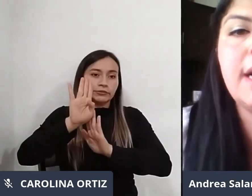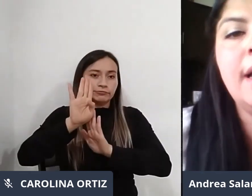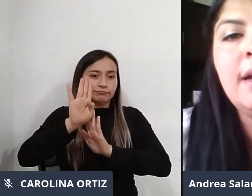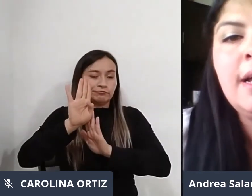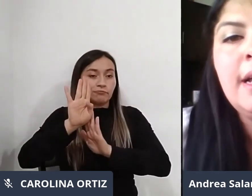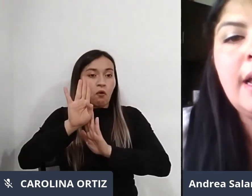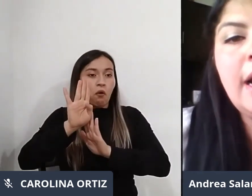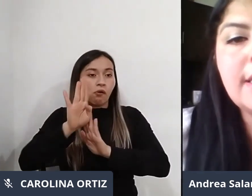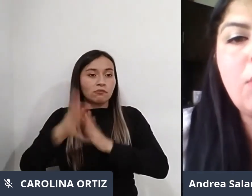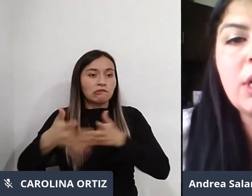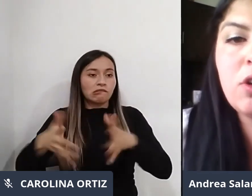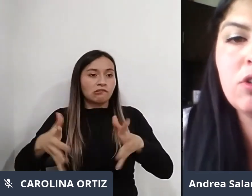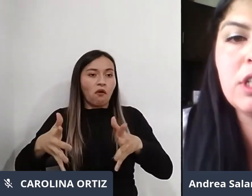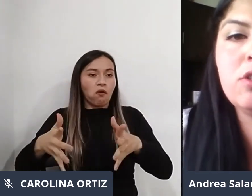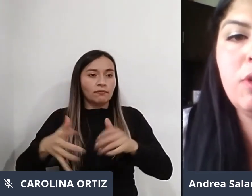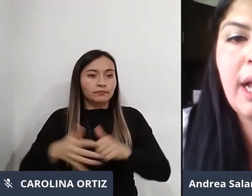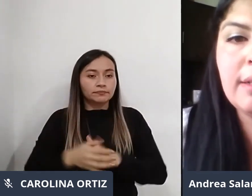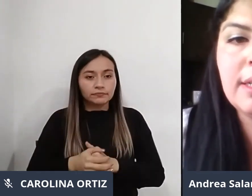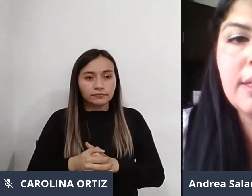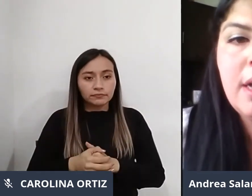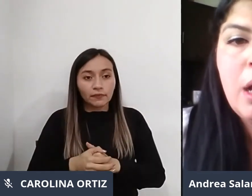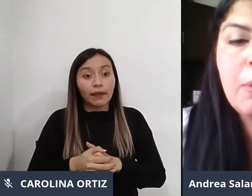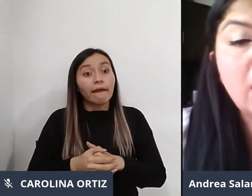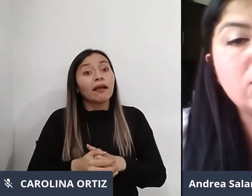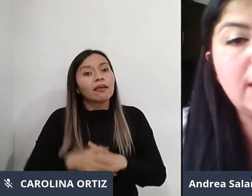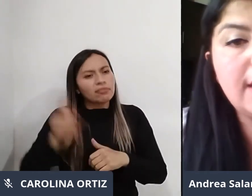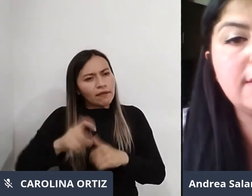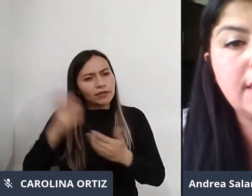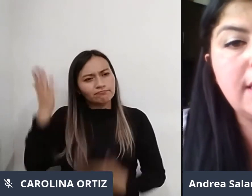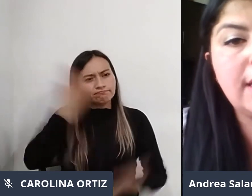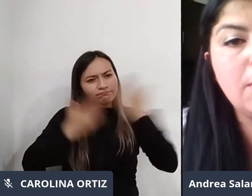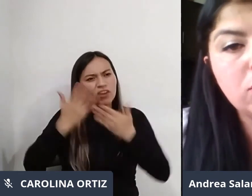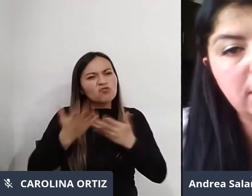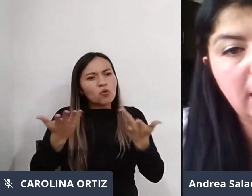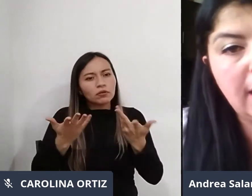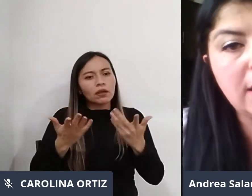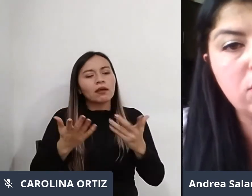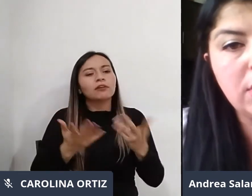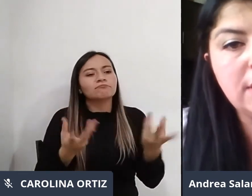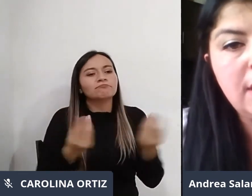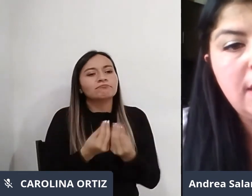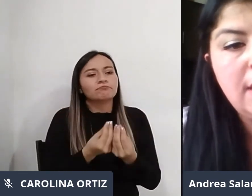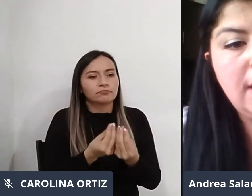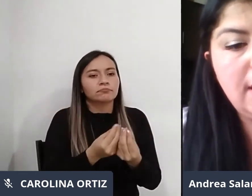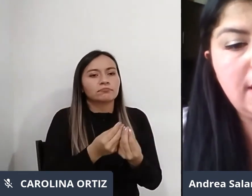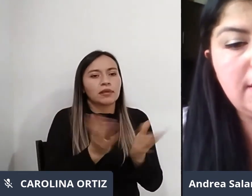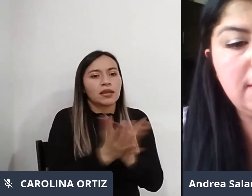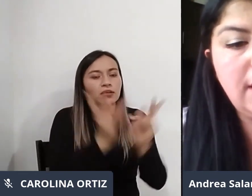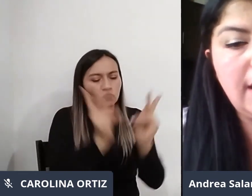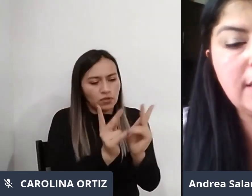ser revisada en las aulas con los estudiantes, porque ellos tienen que entender que muchas de las razones,